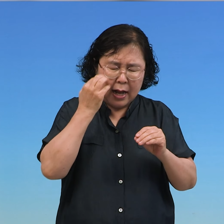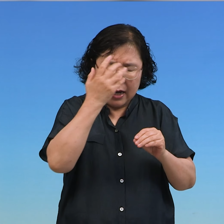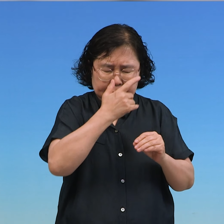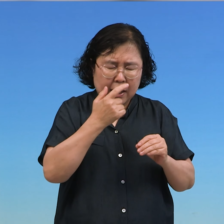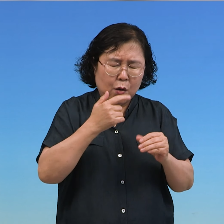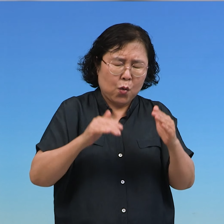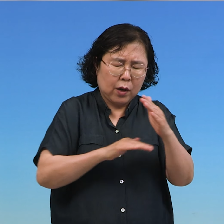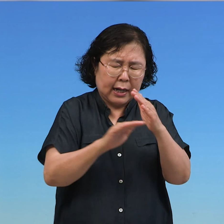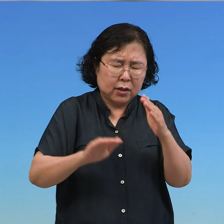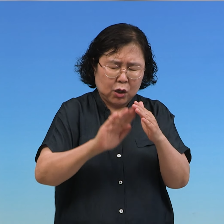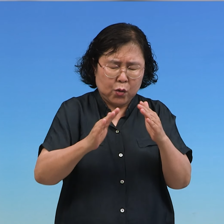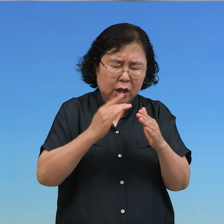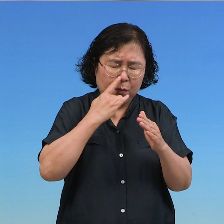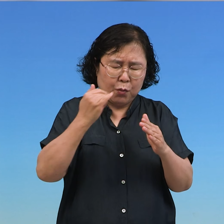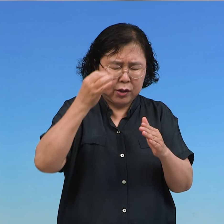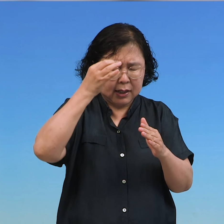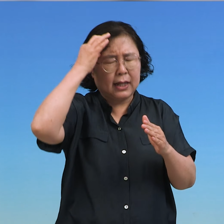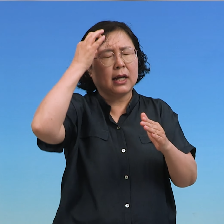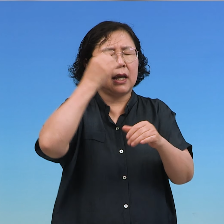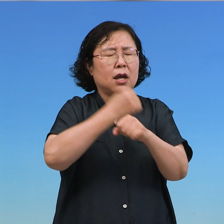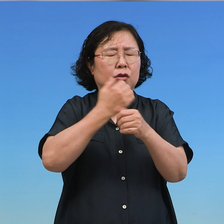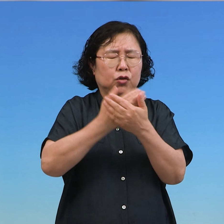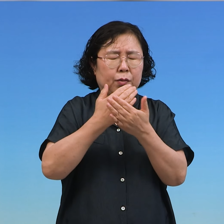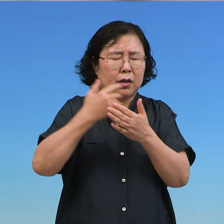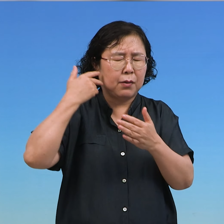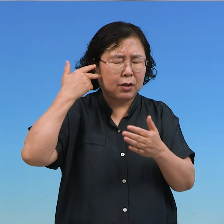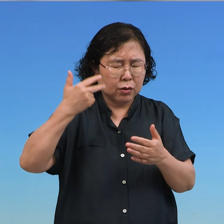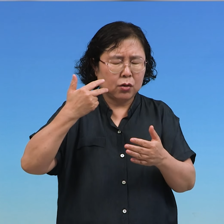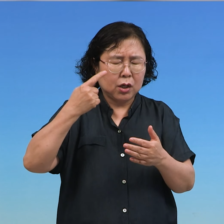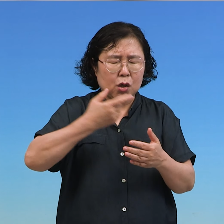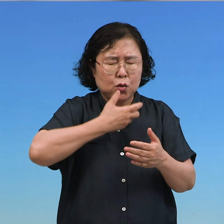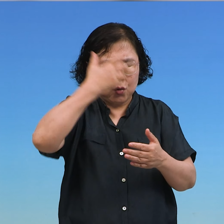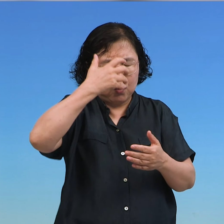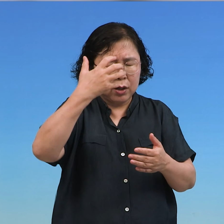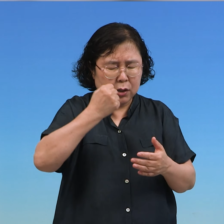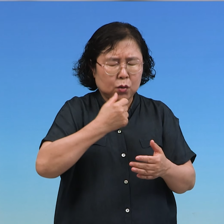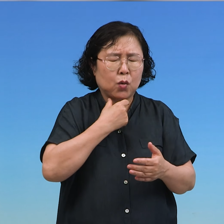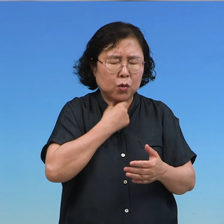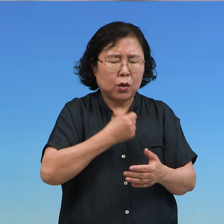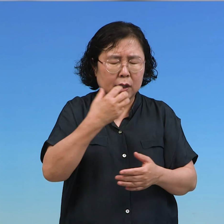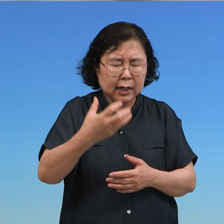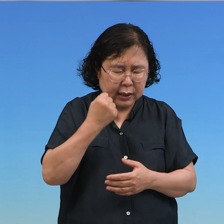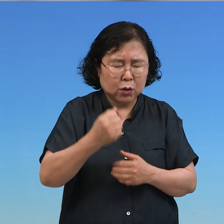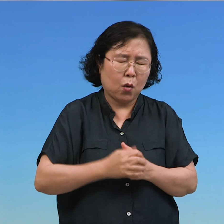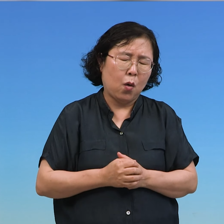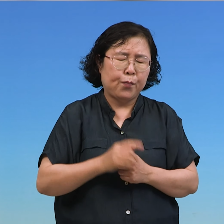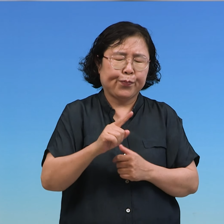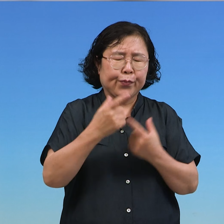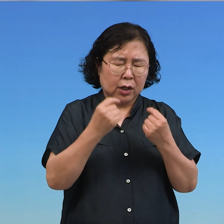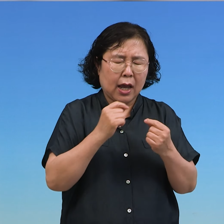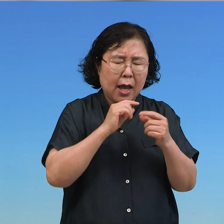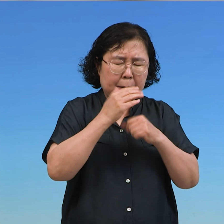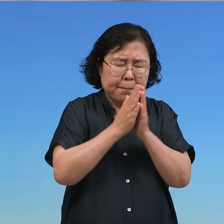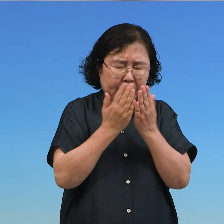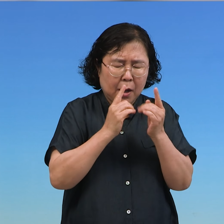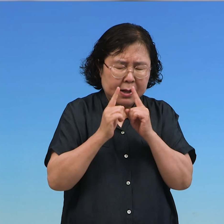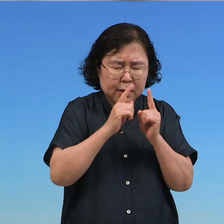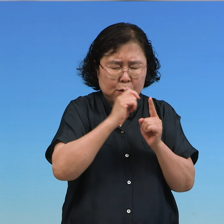되도록 우리 부모들을 깨우쳐 주시옵소서 이번 한 주간 이 꿈을 가지고 이 소원을 가지고 그렇게